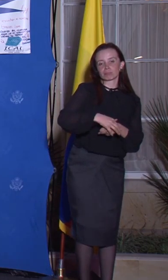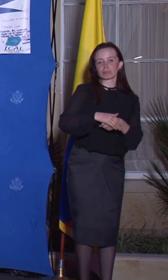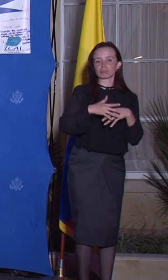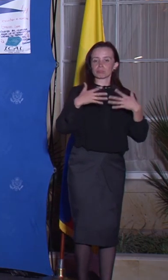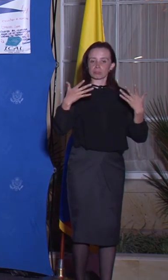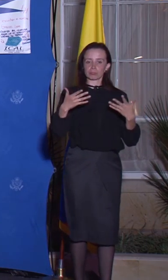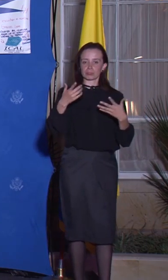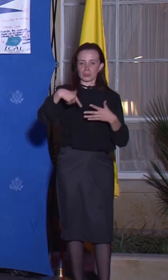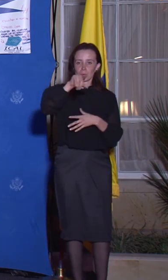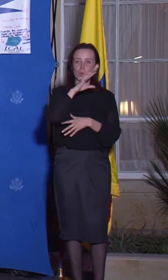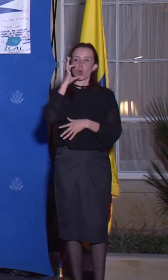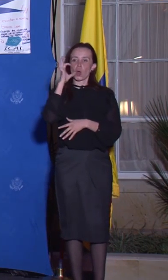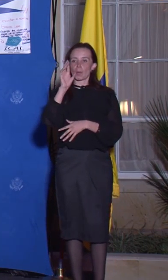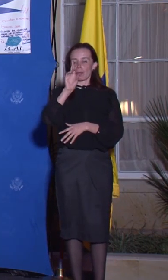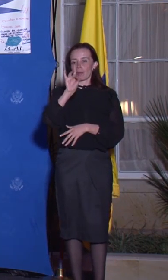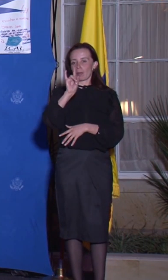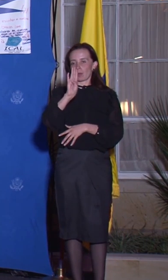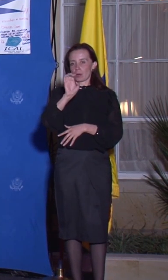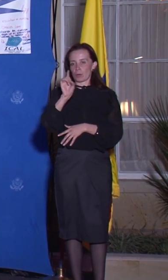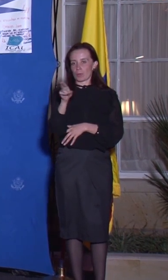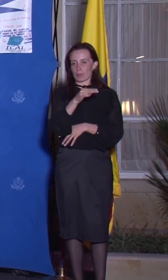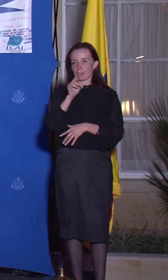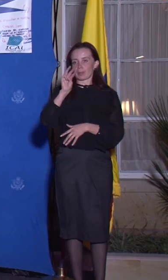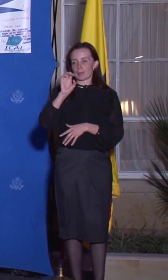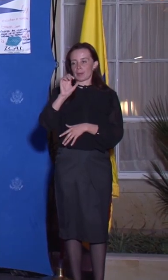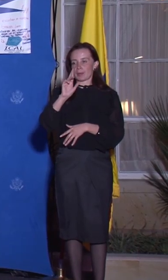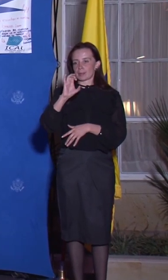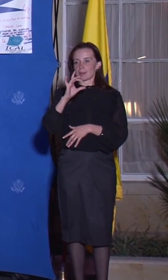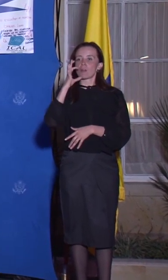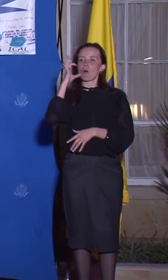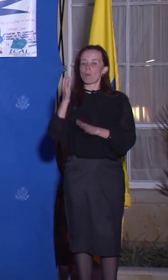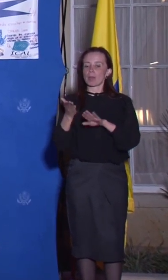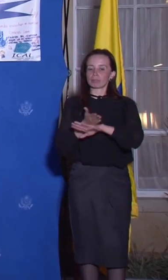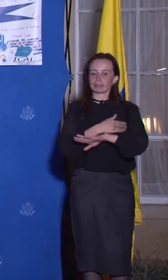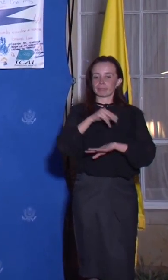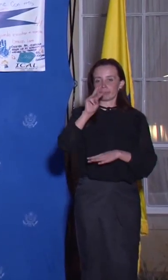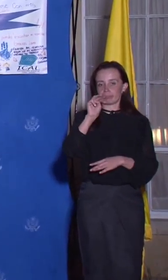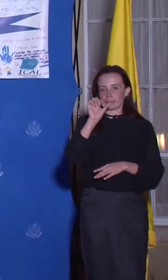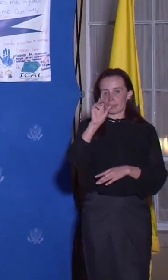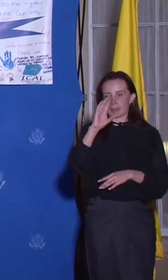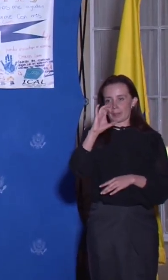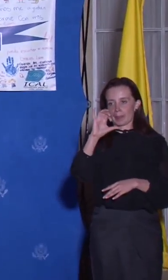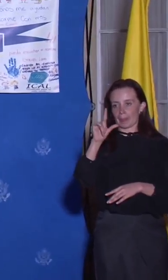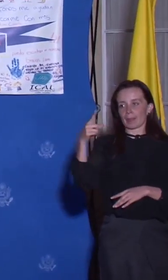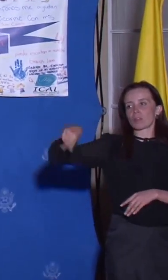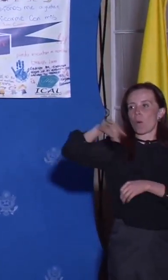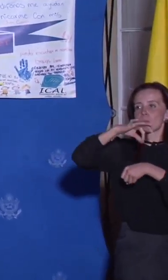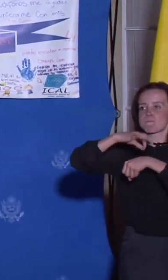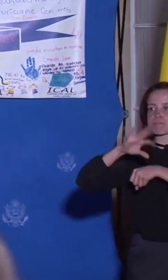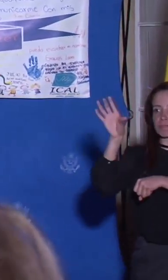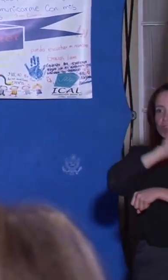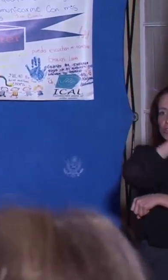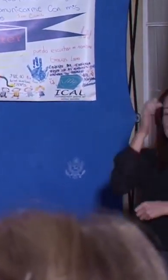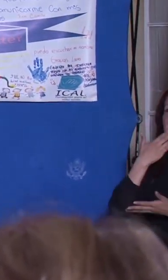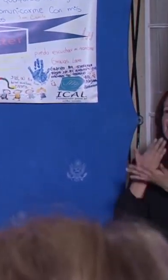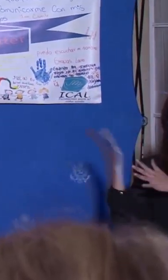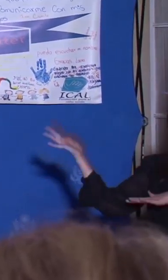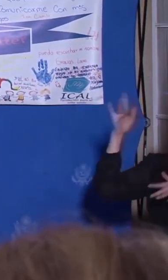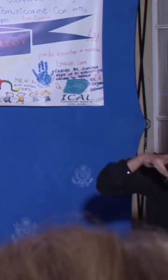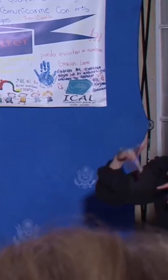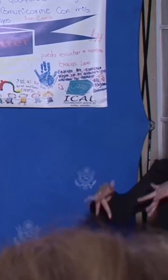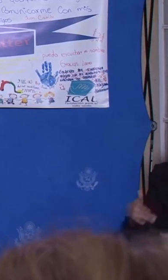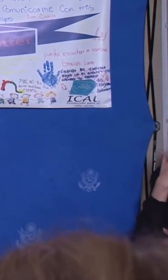con Rubén Ocampo, con Marcelino García y todos los que están en la delegación de Chicago. Muchísimas gracias por estar aquí.